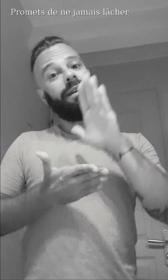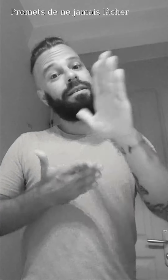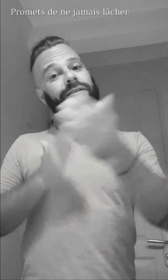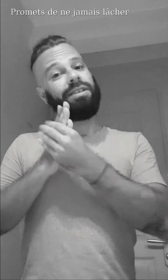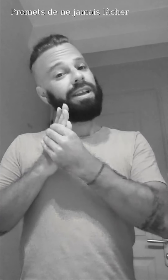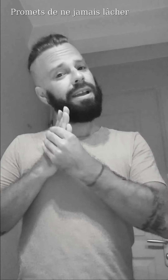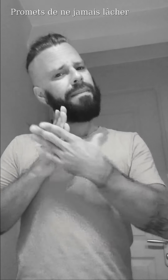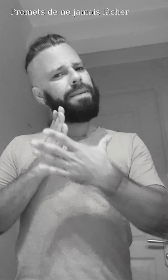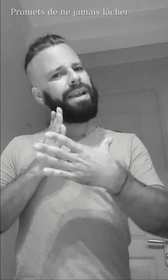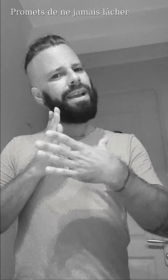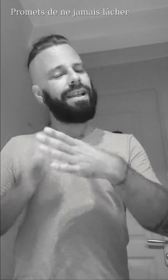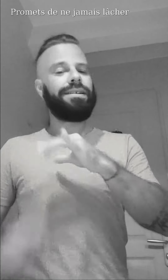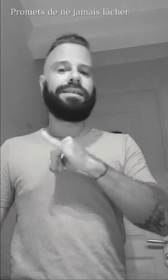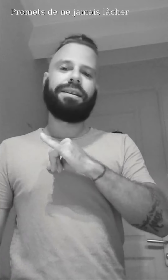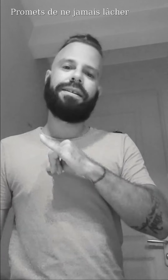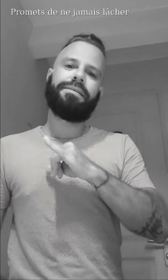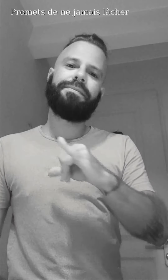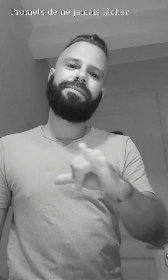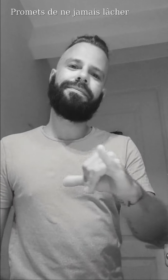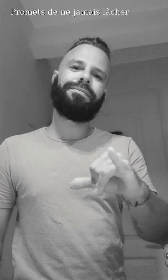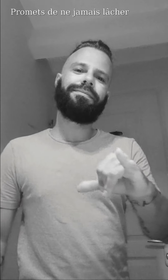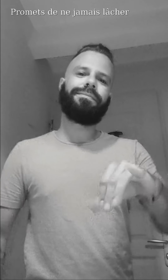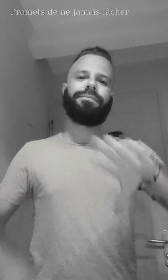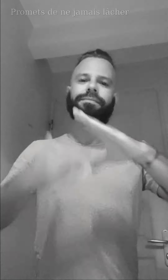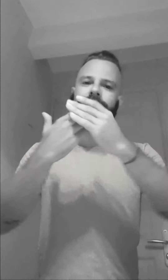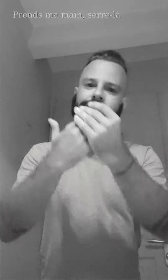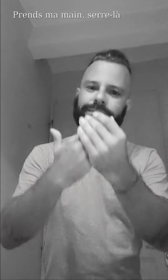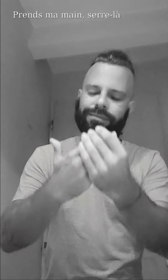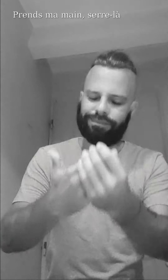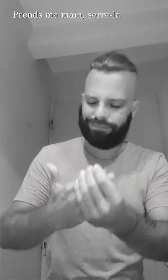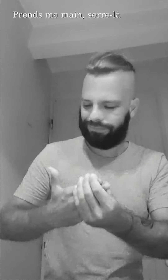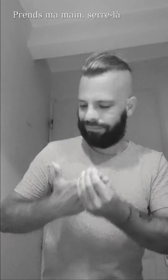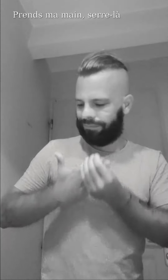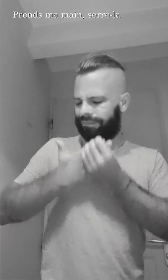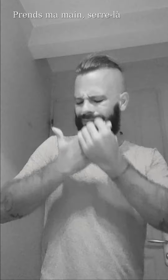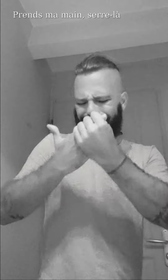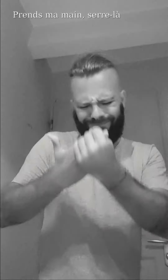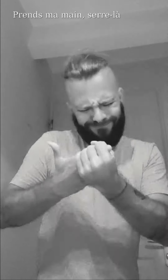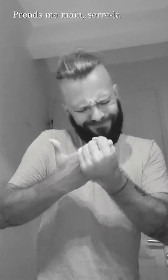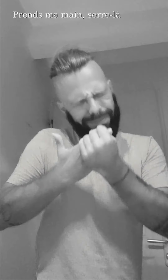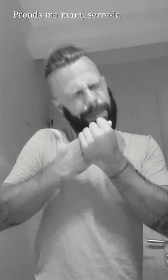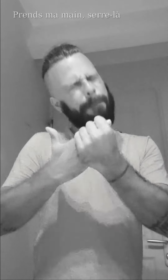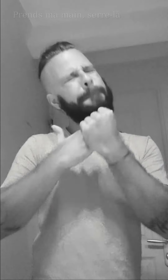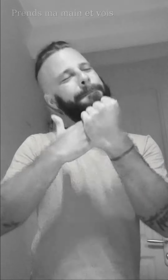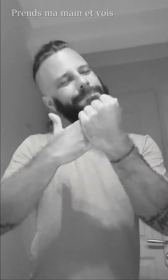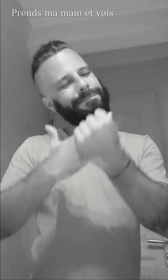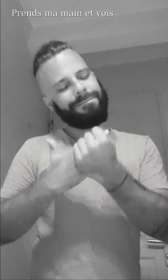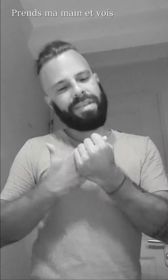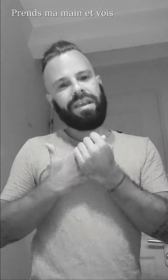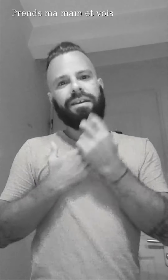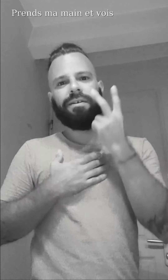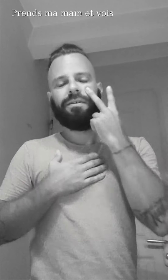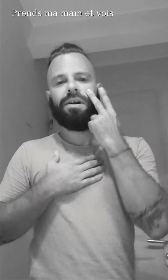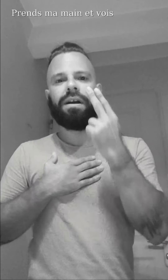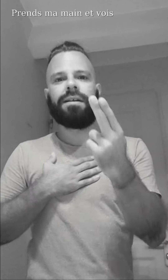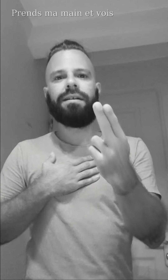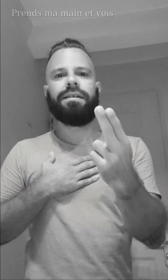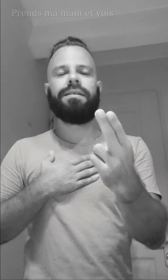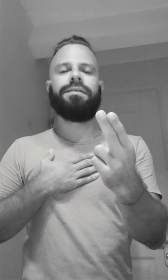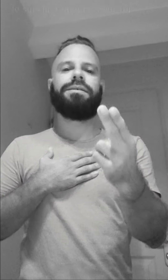Promis de ne jamais lâcher. Prends ma main, serre-la. Prends ma main et vois, je